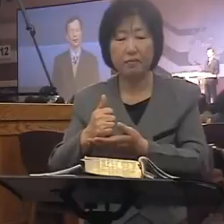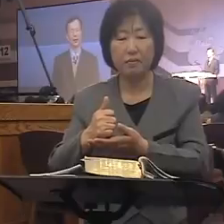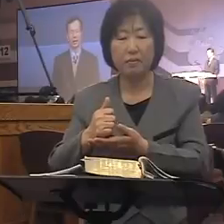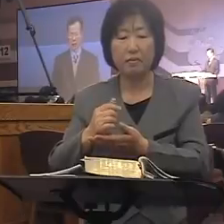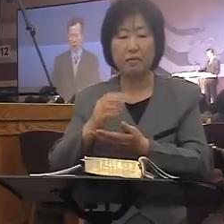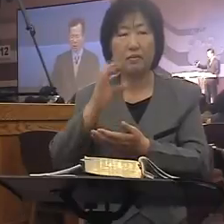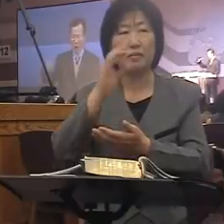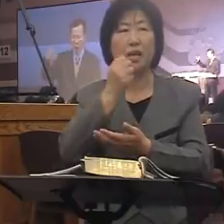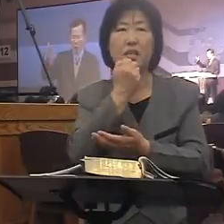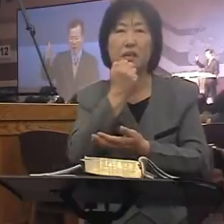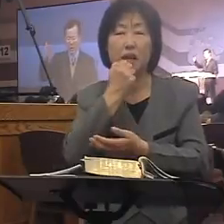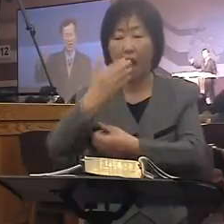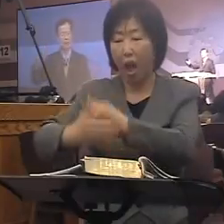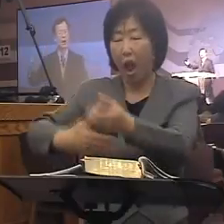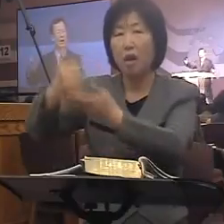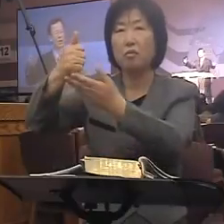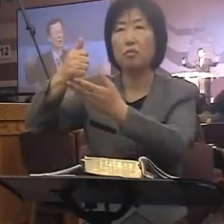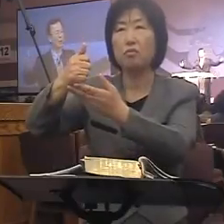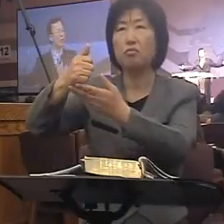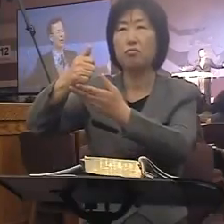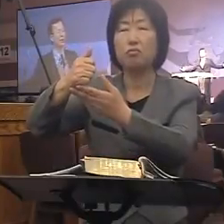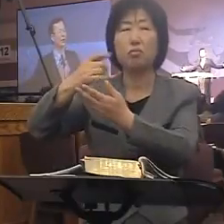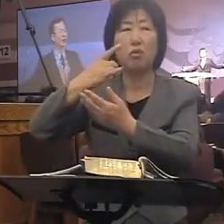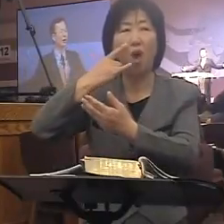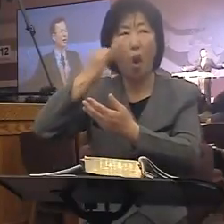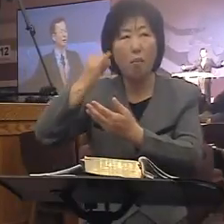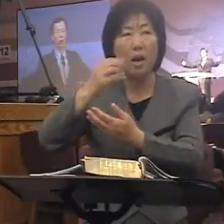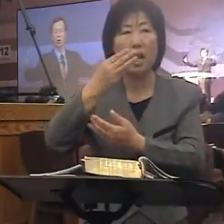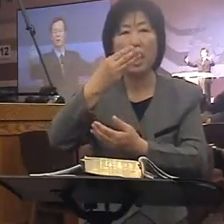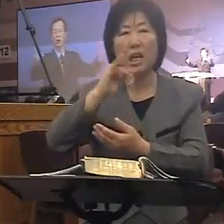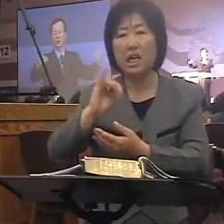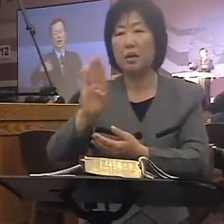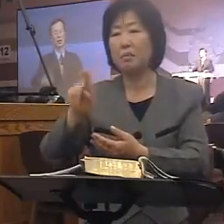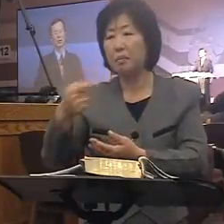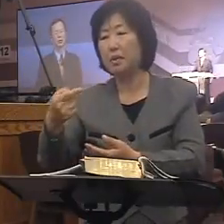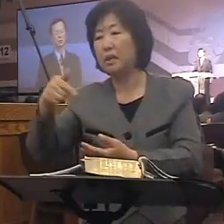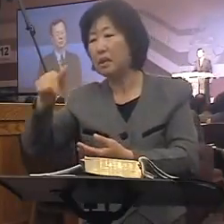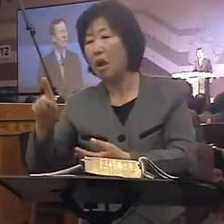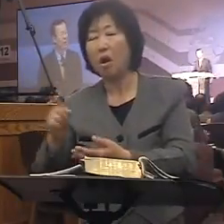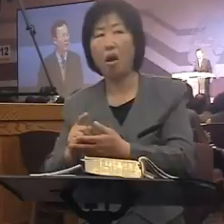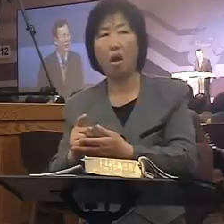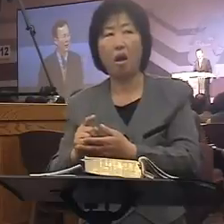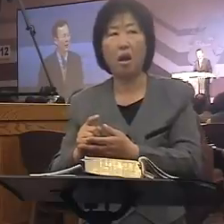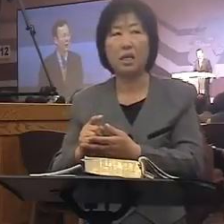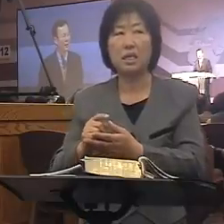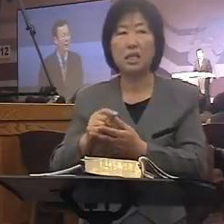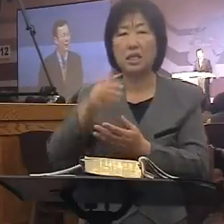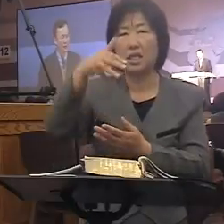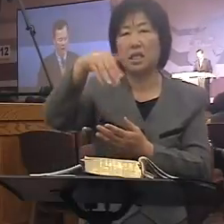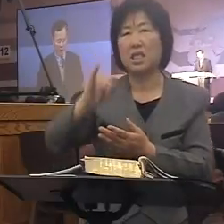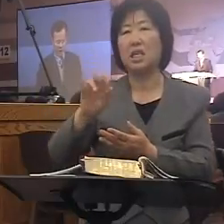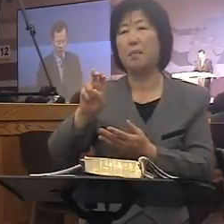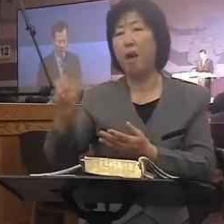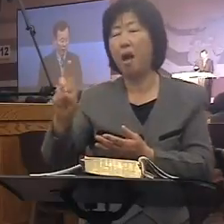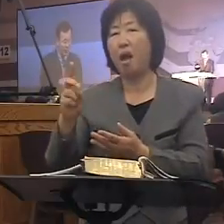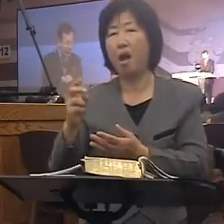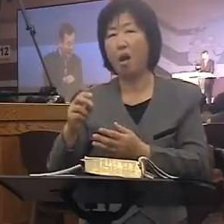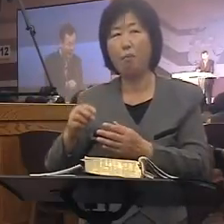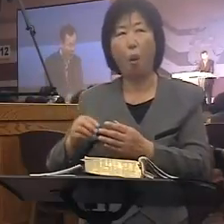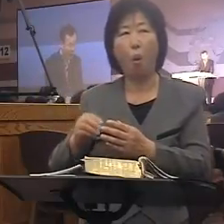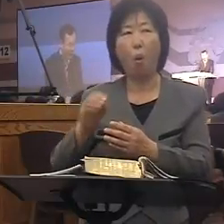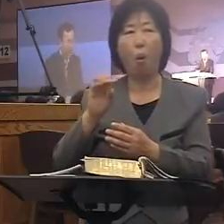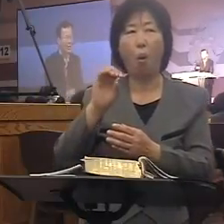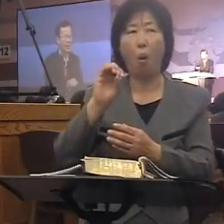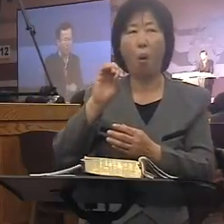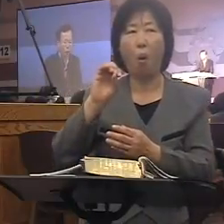같아요. 그리고 그의 어머니 리브가의 치마 폭에서 보호를 받고 자랐던 것이 분명합니다. 근데 이